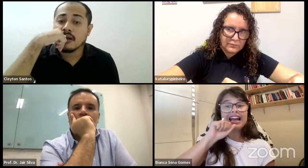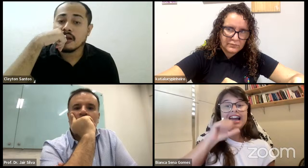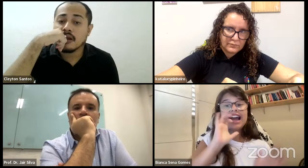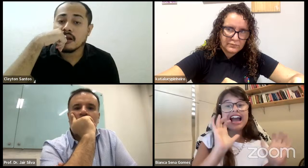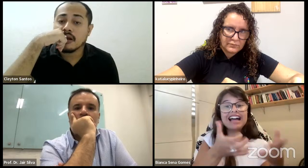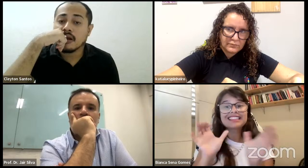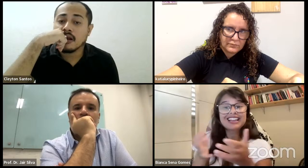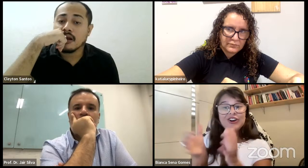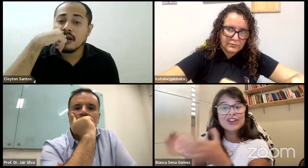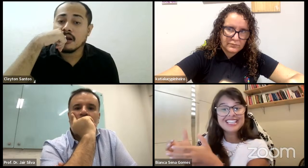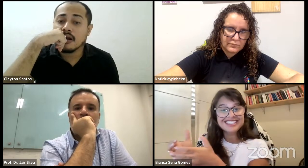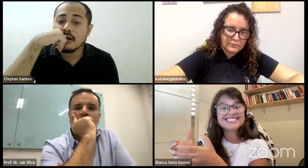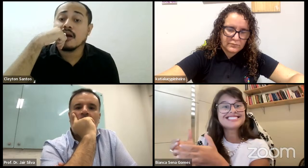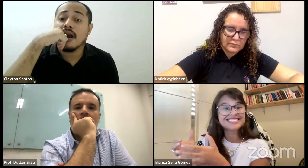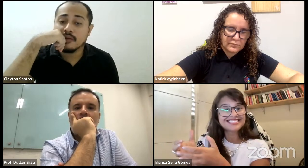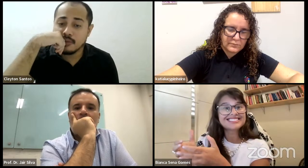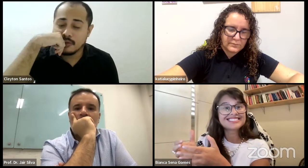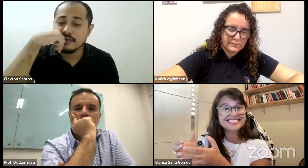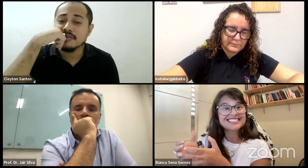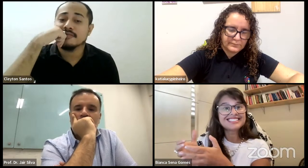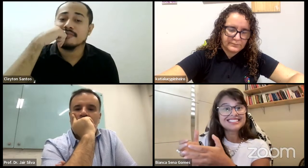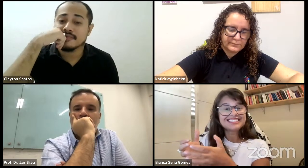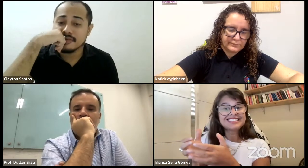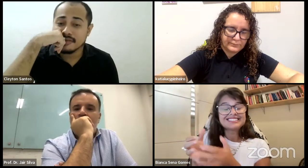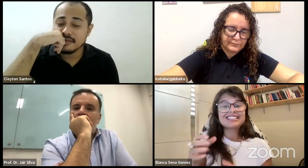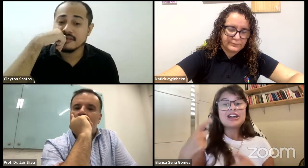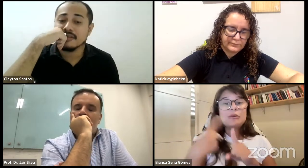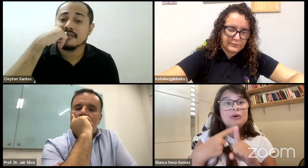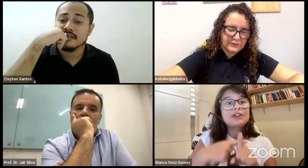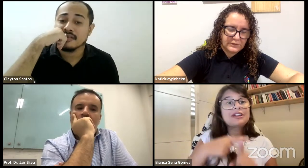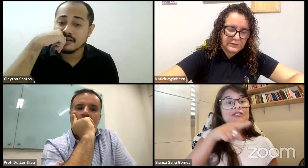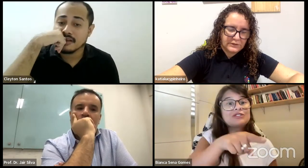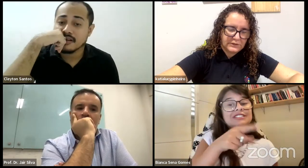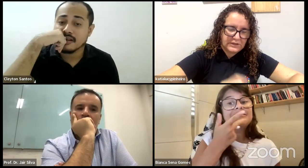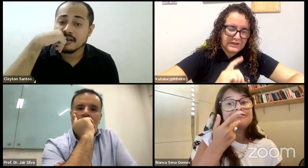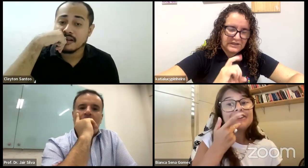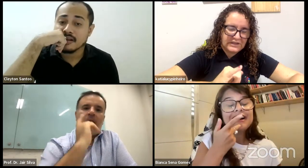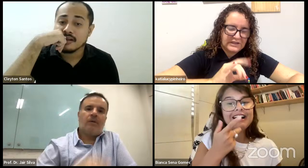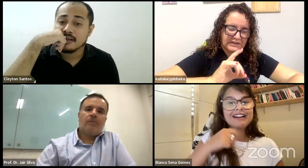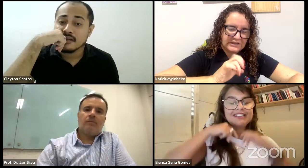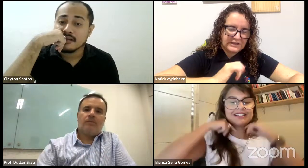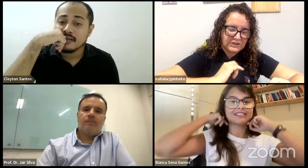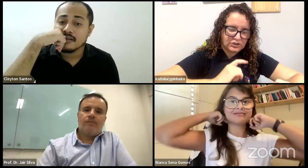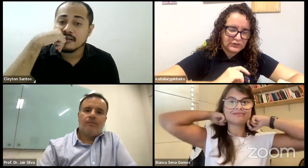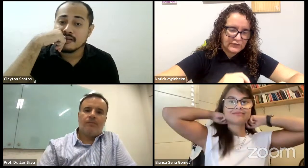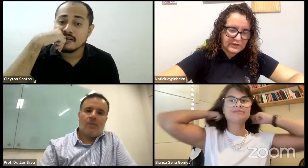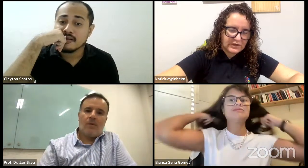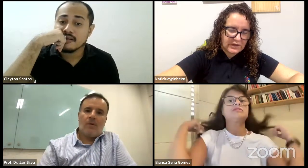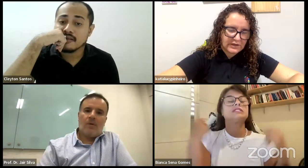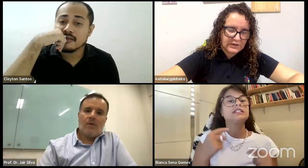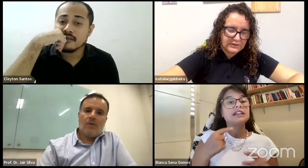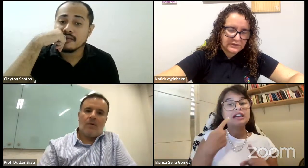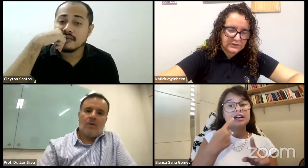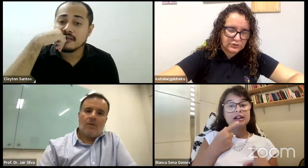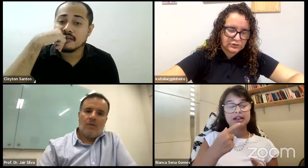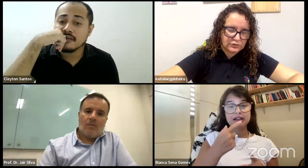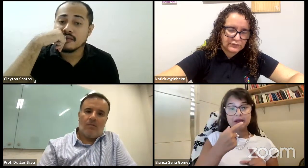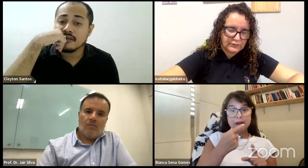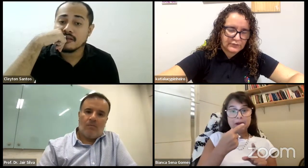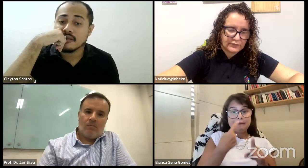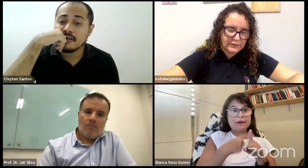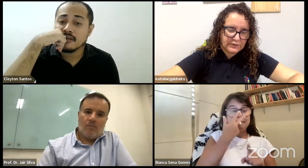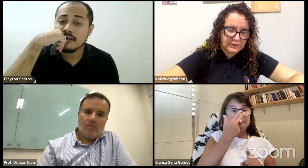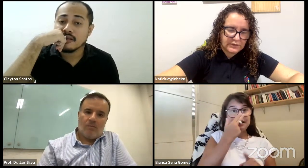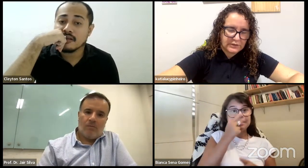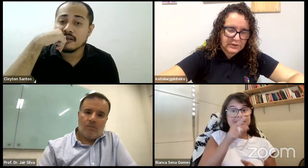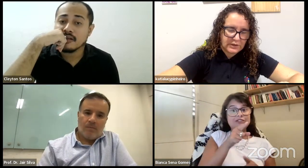E aí você identificou, encontrou muitas características, pode trazer categorias, certo? Porque você